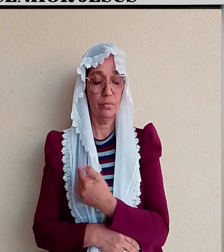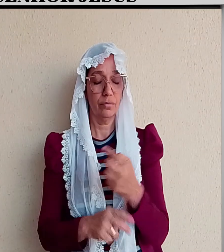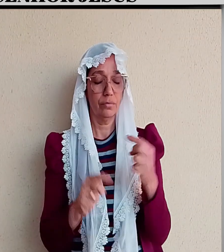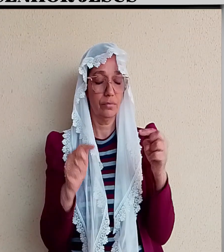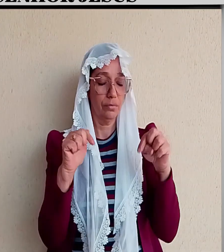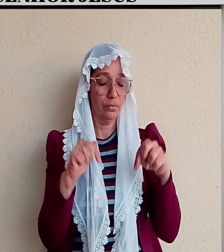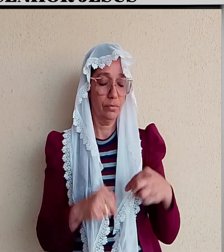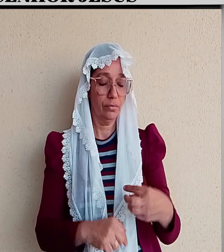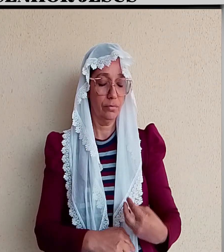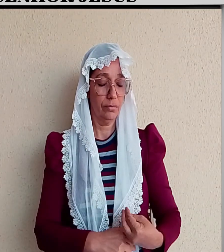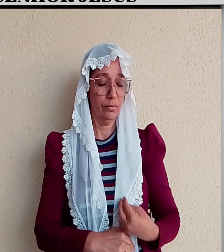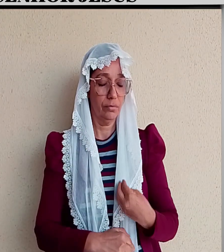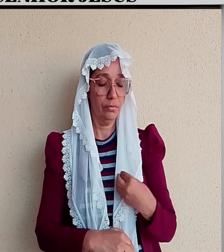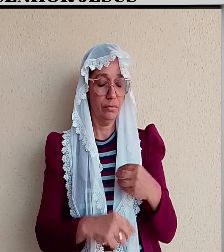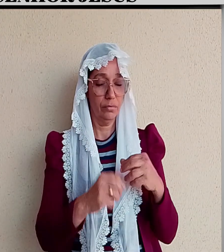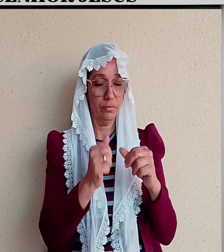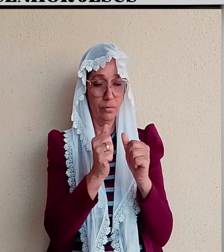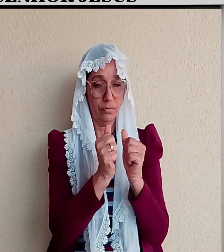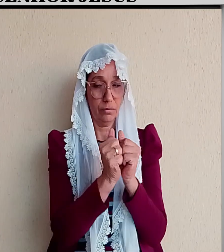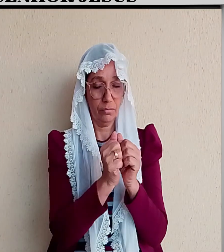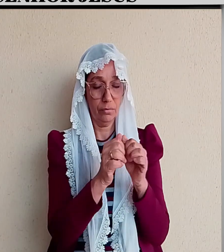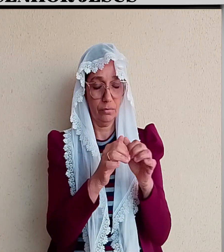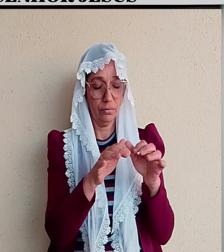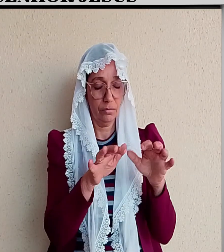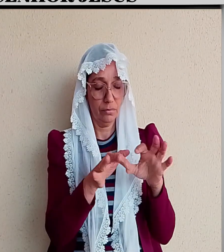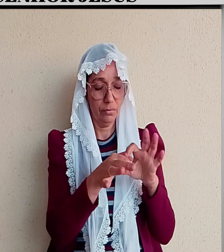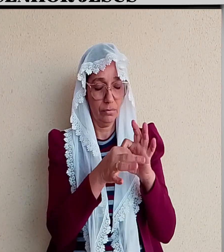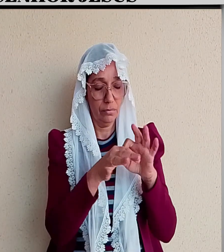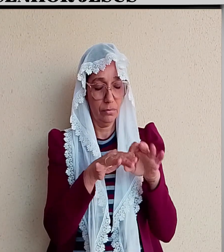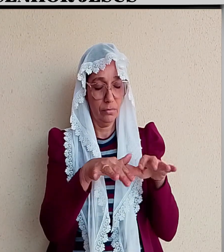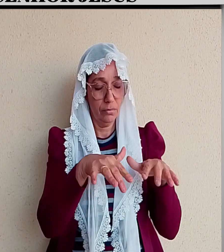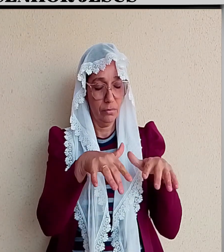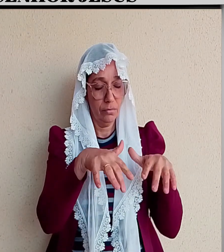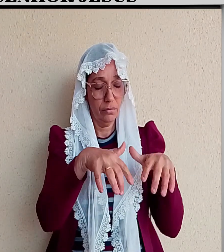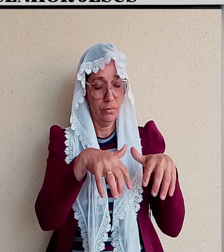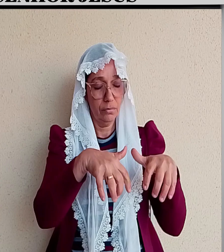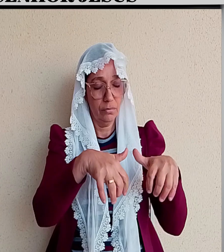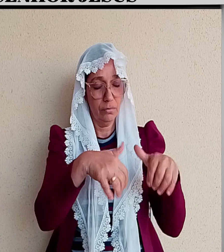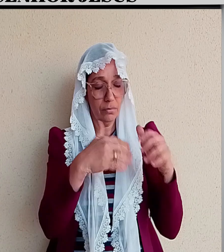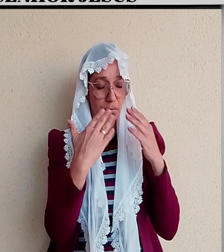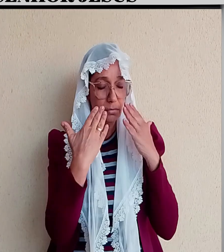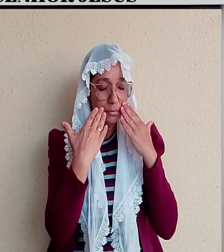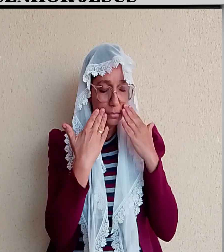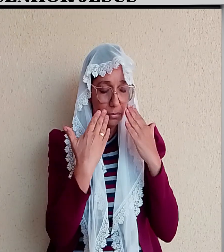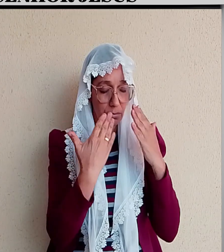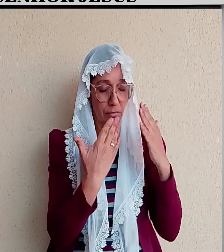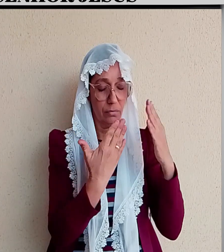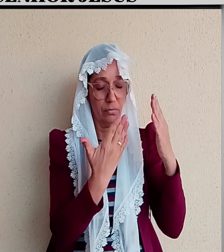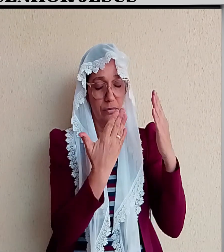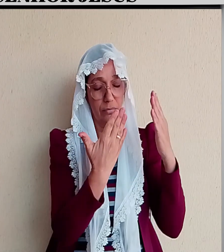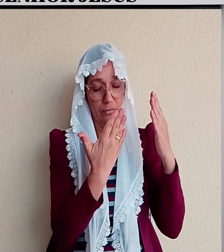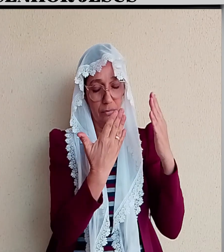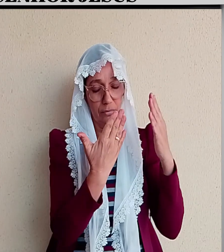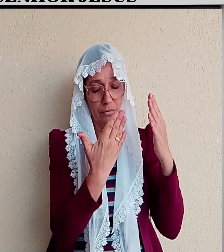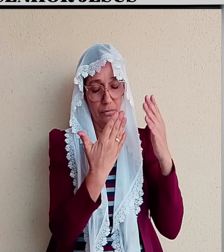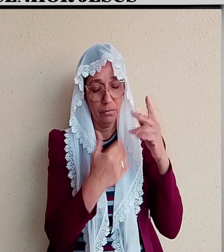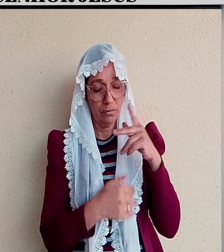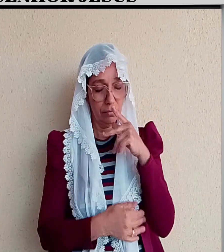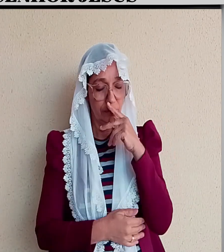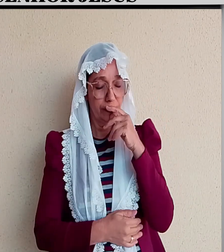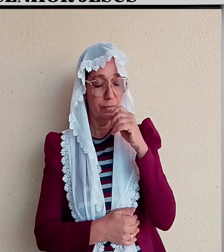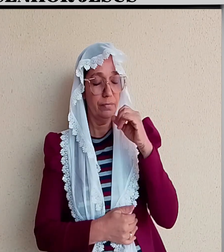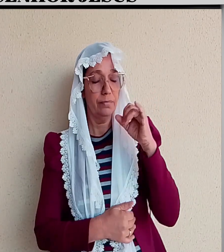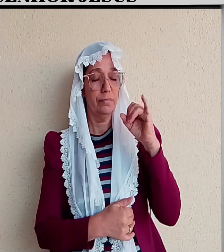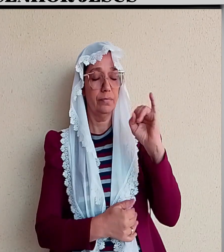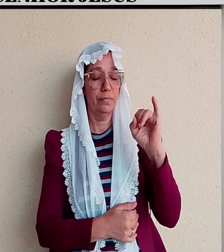joelhos curvados diante da Sua presença. Pai Altíssimo de misericórdia e santidade, mais uma vez,